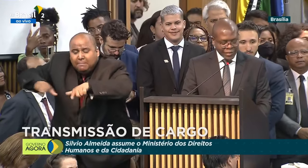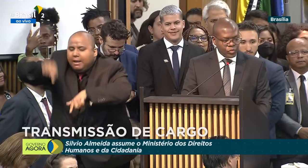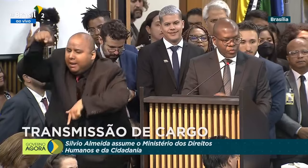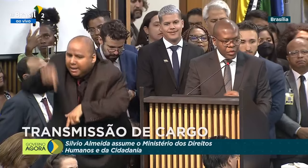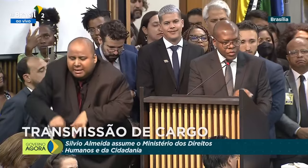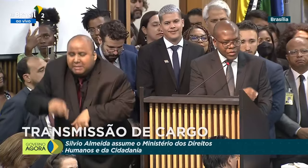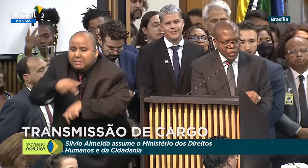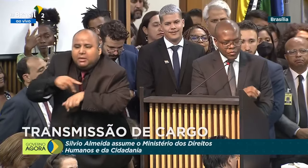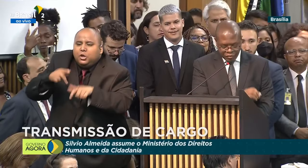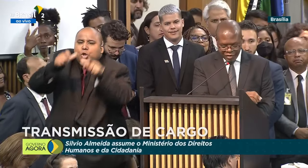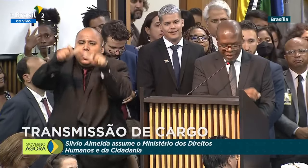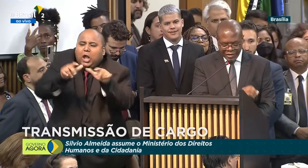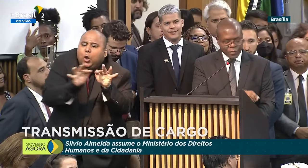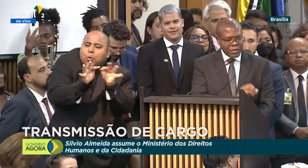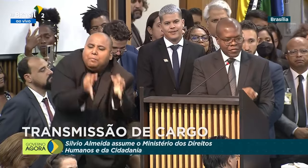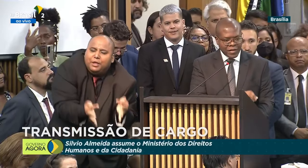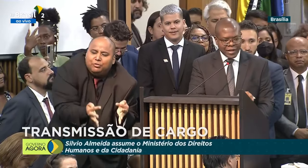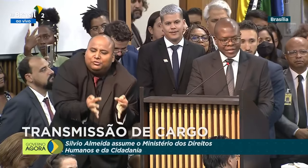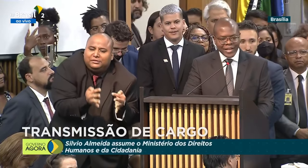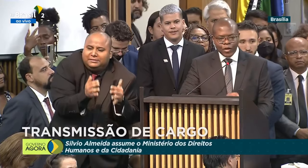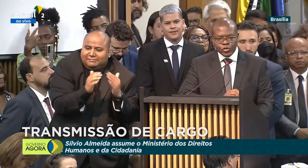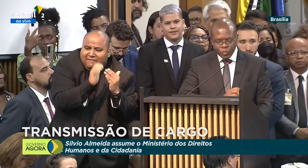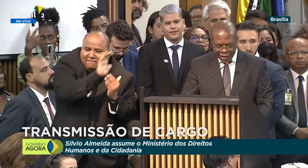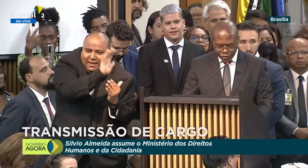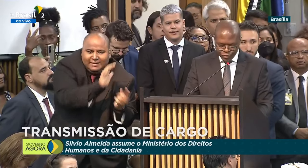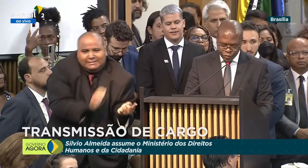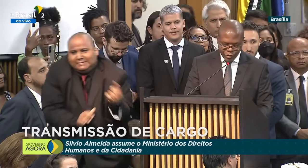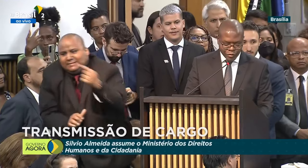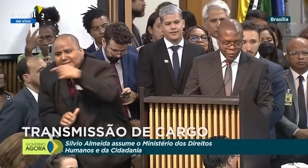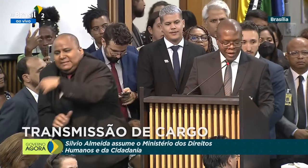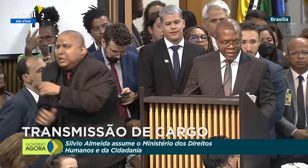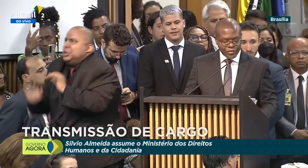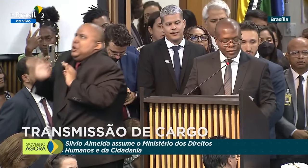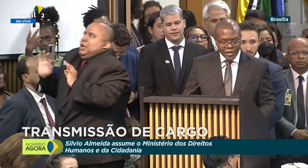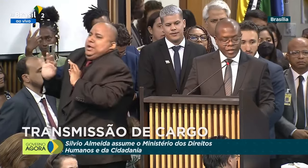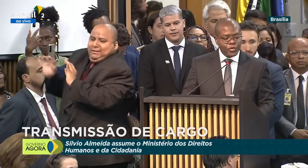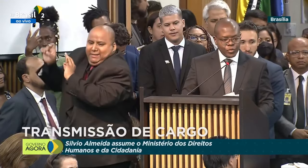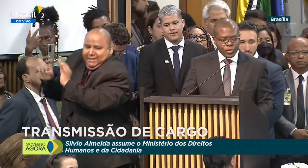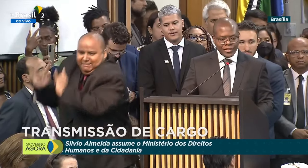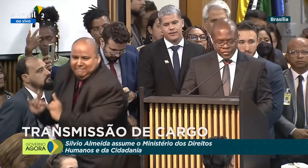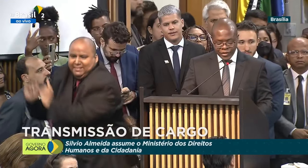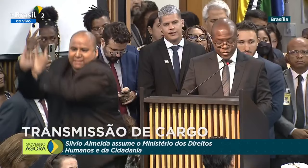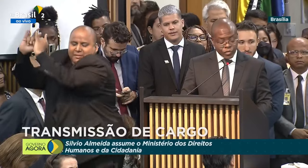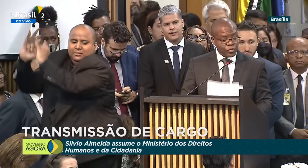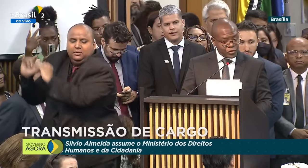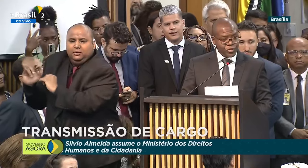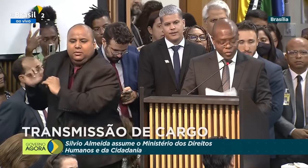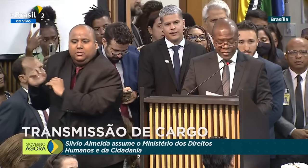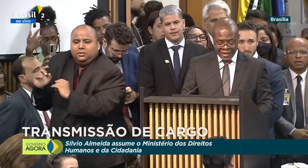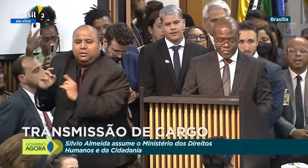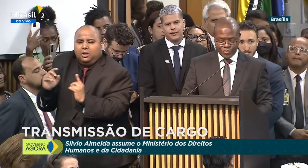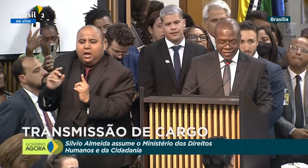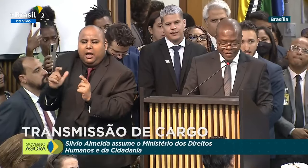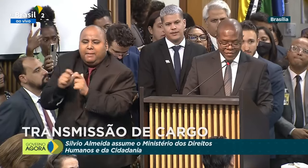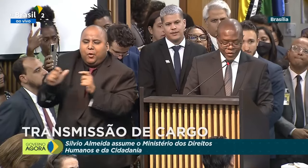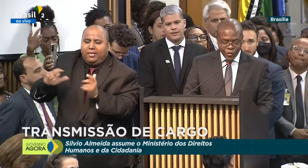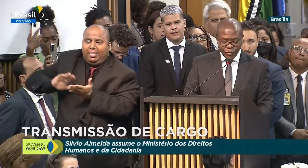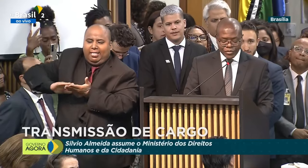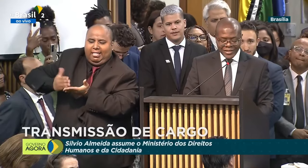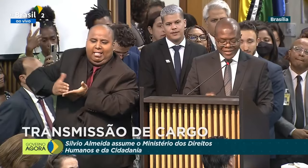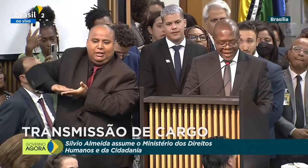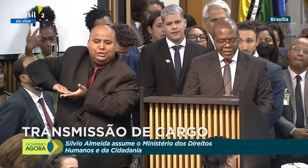das Humildes alvenarias periféricas aos mais virtuosos palácios de onde muitas vezes nós somos enfeitados